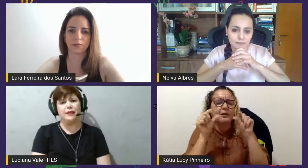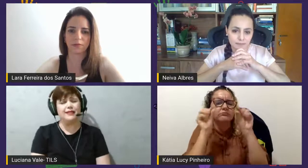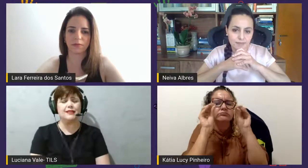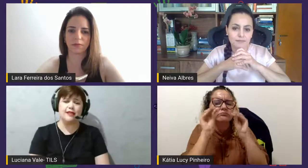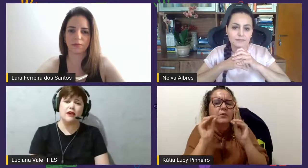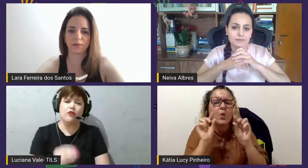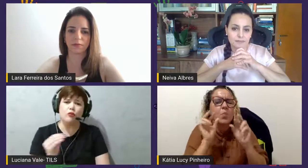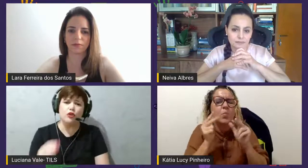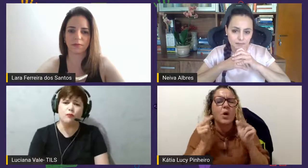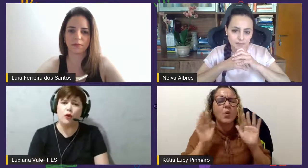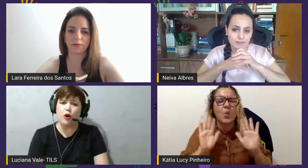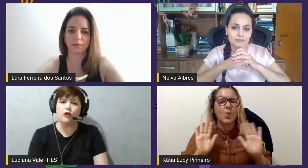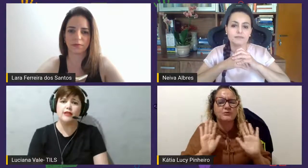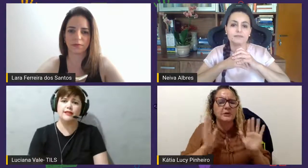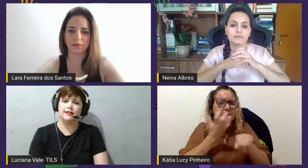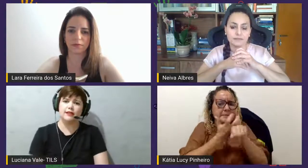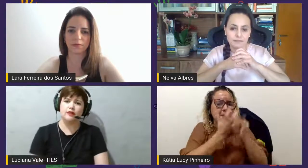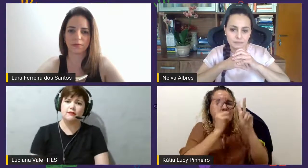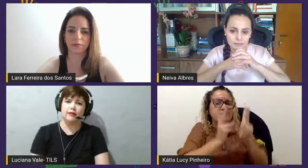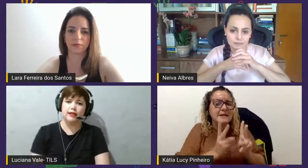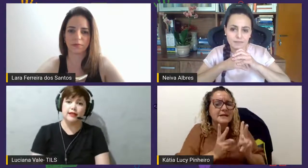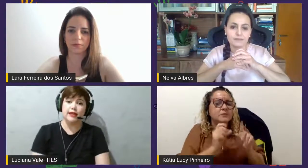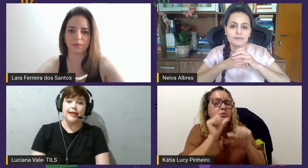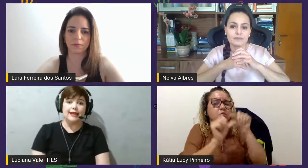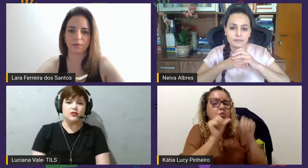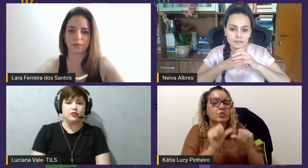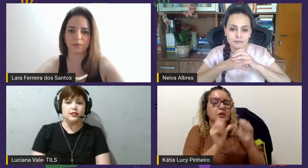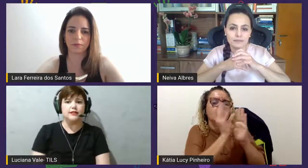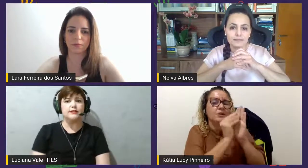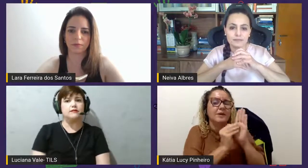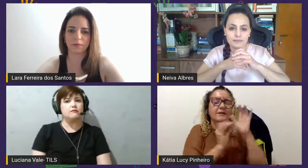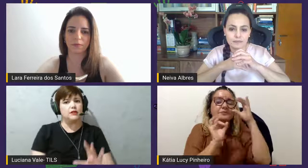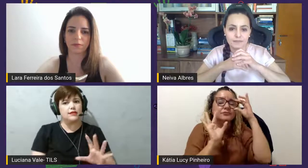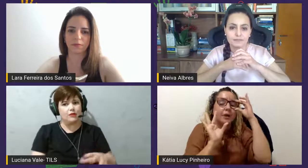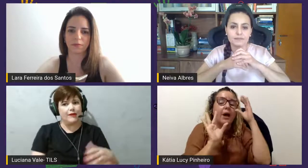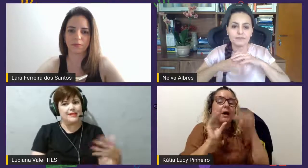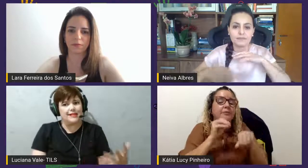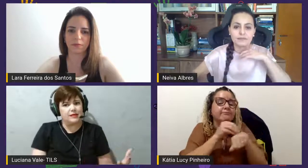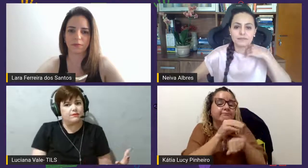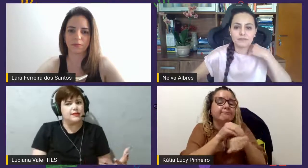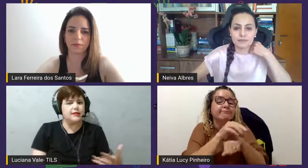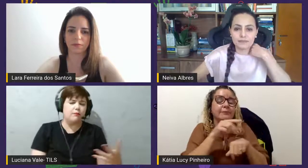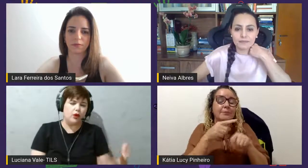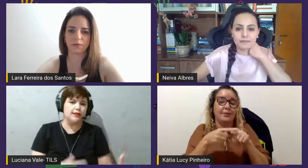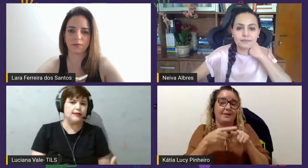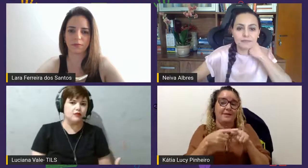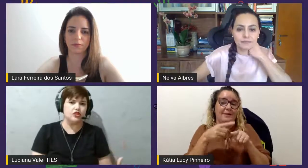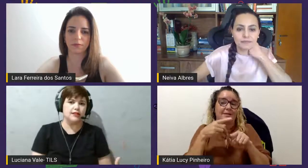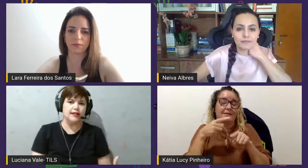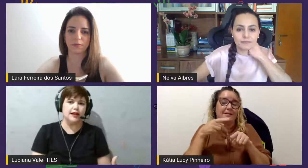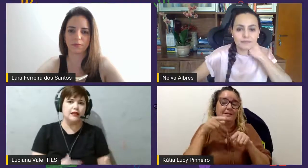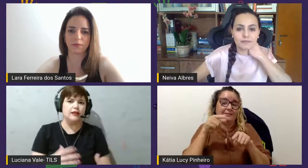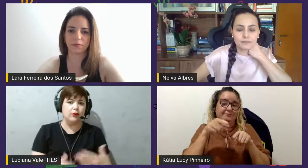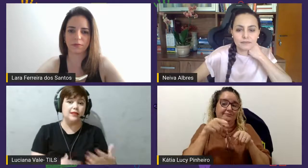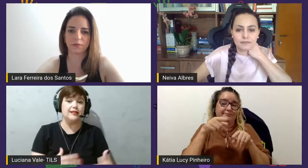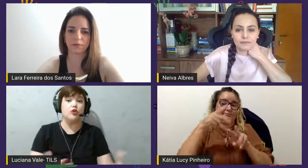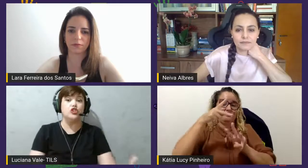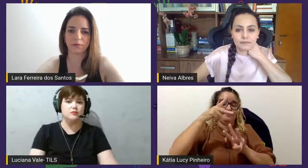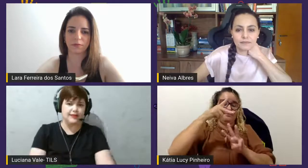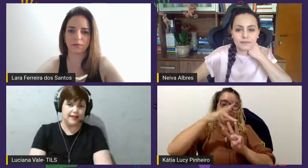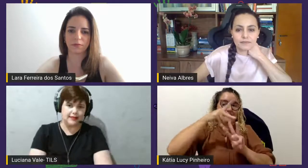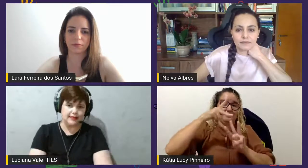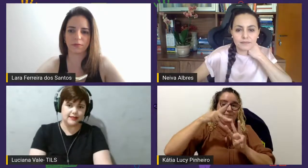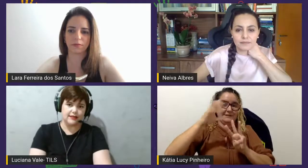a emenda, que se reformule um pouco essa questão da emenda, questões que são mais simples, que podem ser utilizadas, que podem